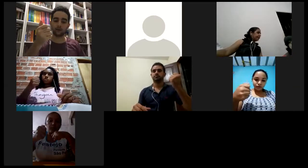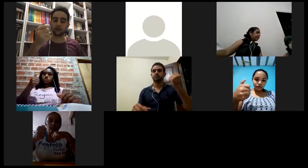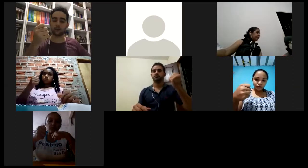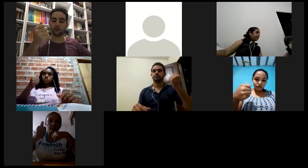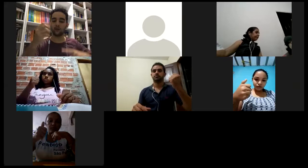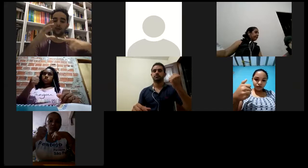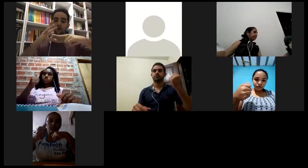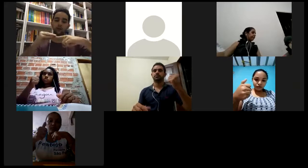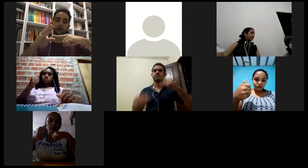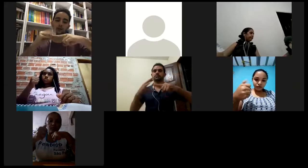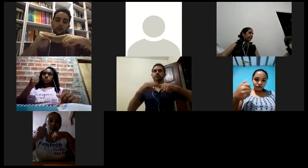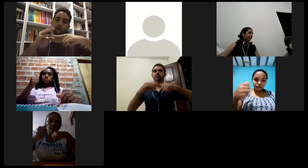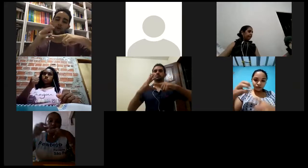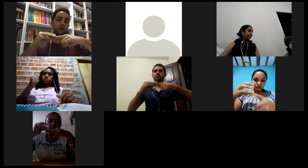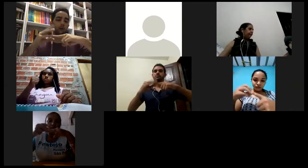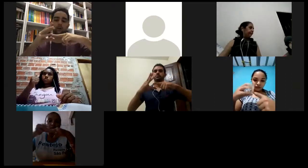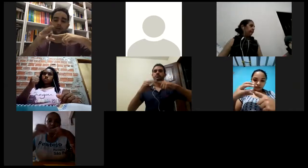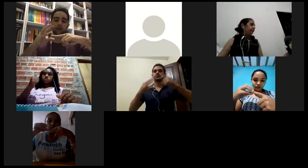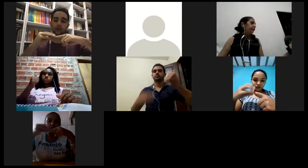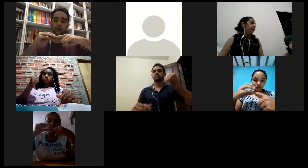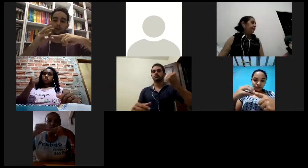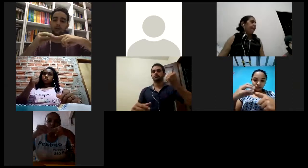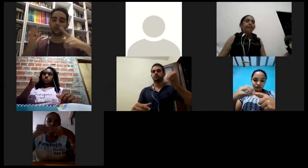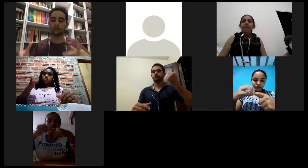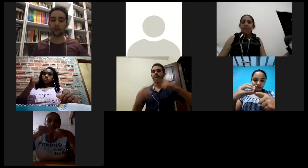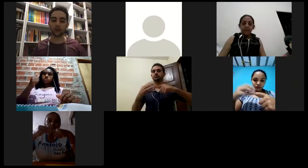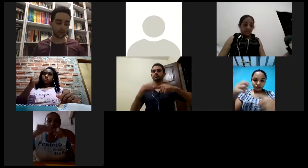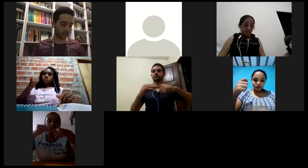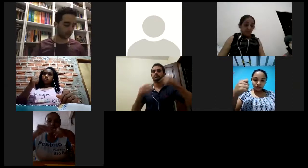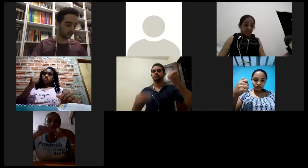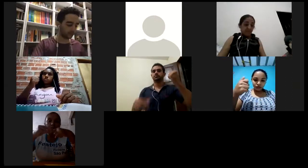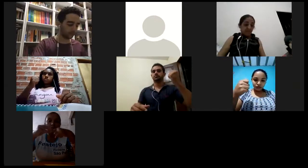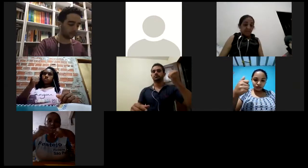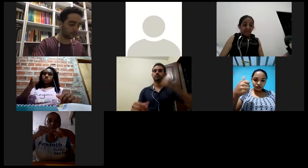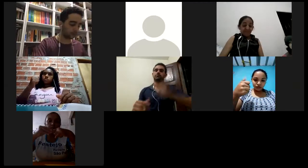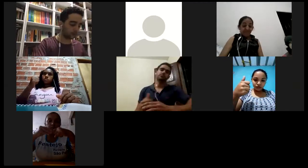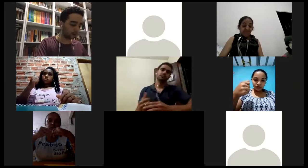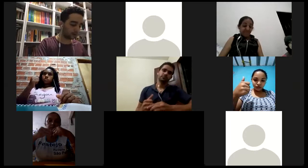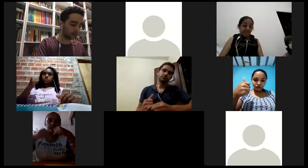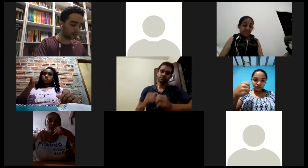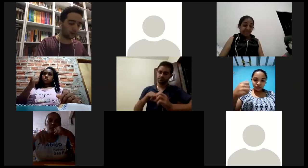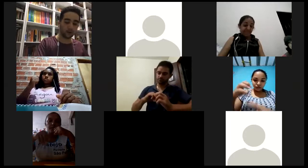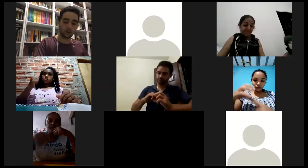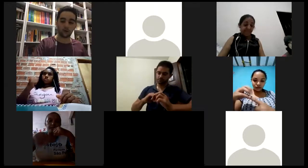Tanto a caneta de apertar quanto a caneta de bocal pode ser usada, porque tudo é caneta.